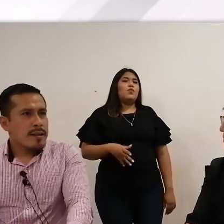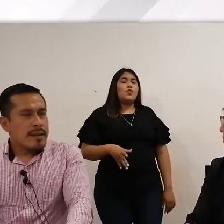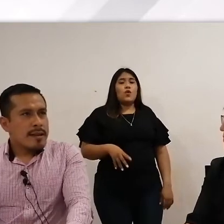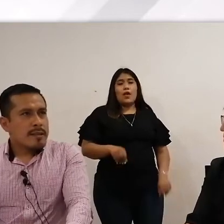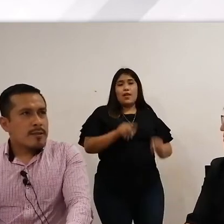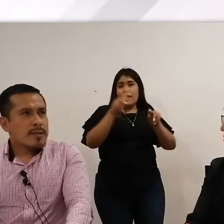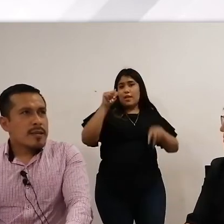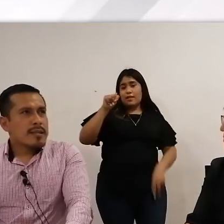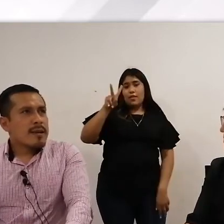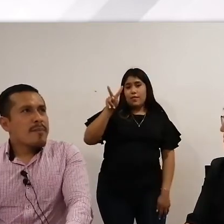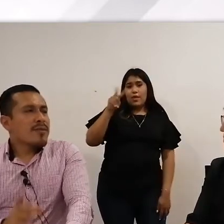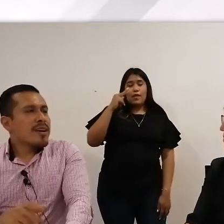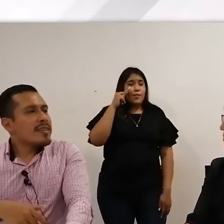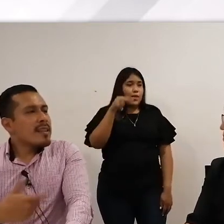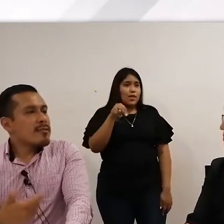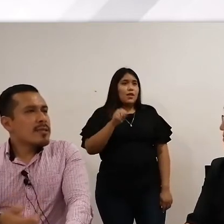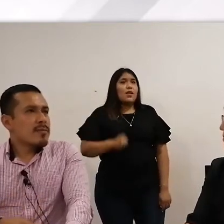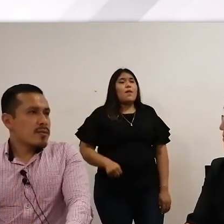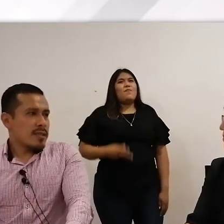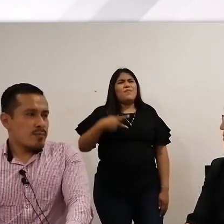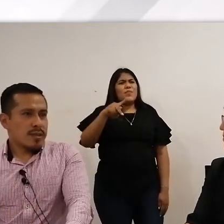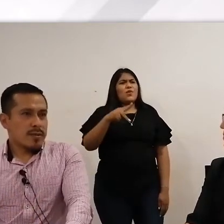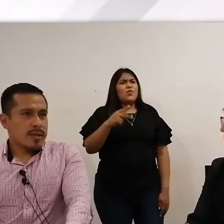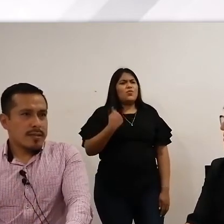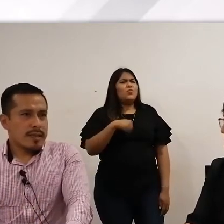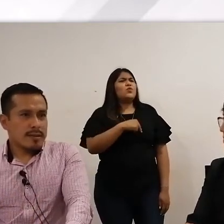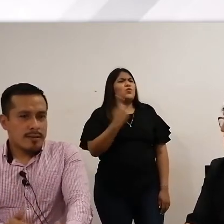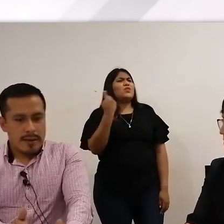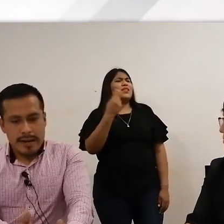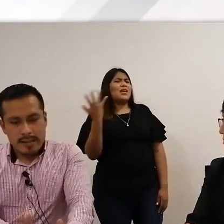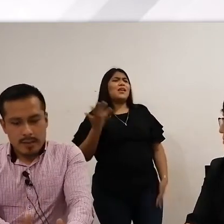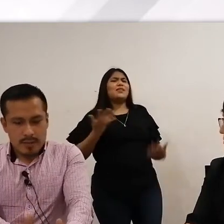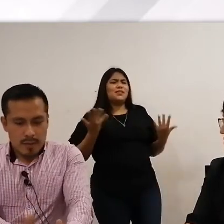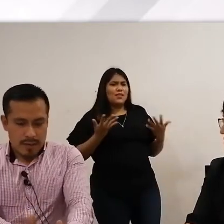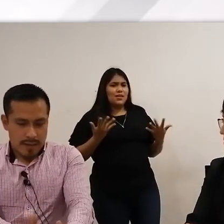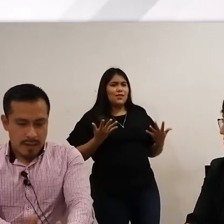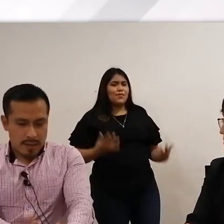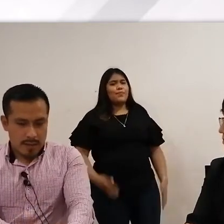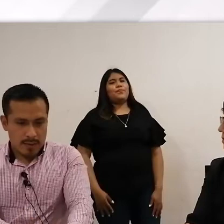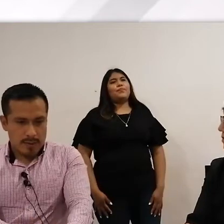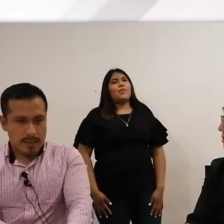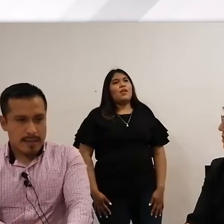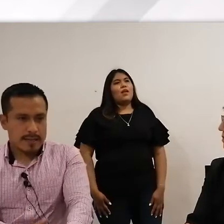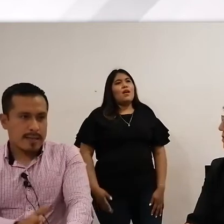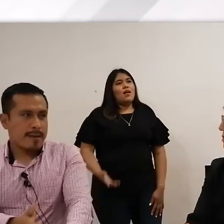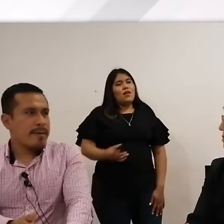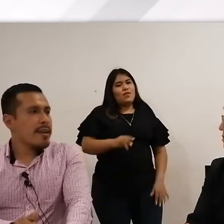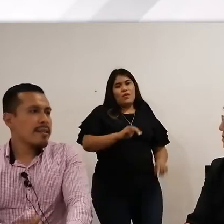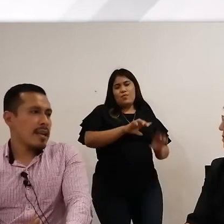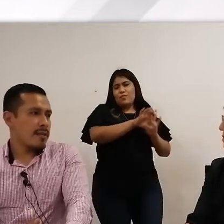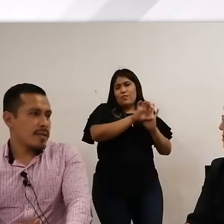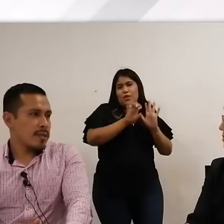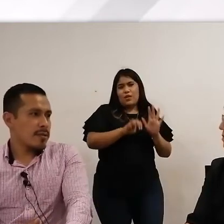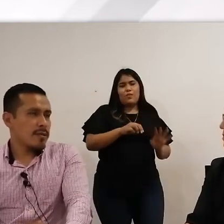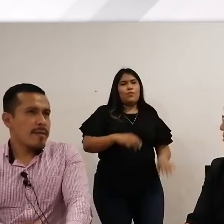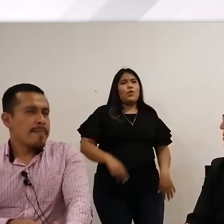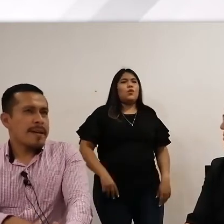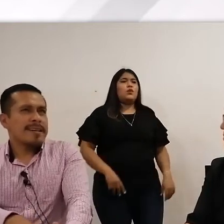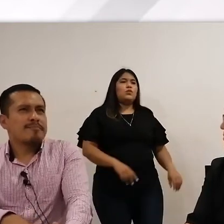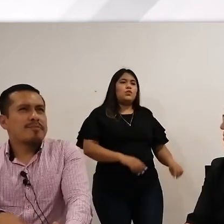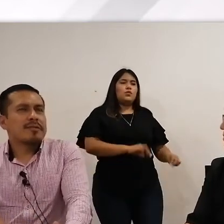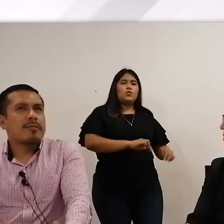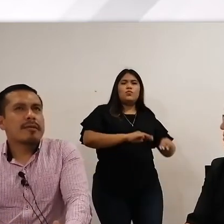noticieros. Entonces, ¿pero qué tanto estamos dispuestos a hacer, no? Estos movimientos que se ven en